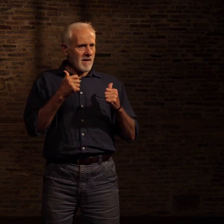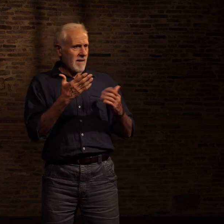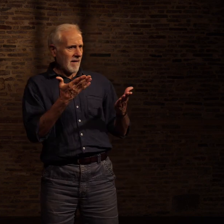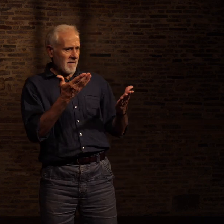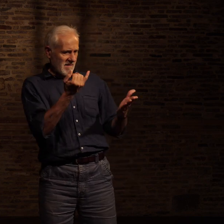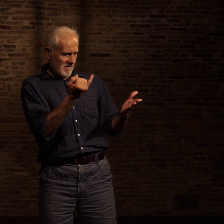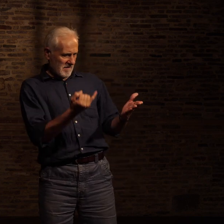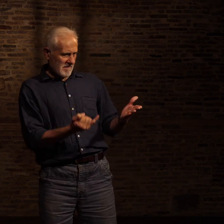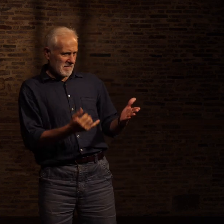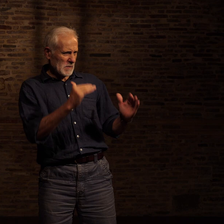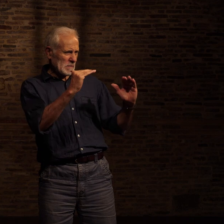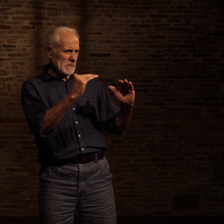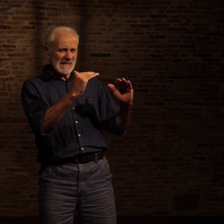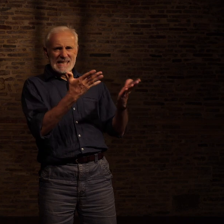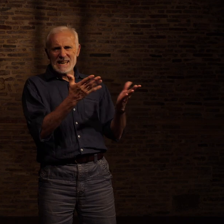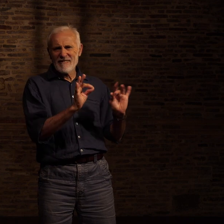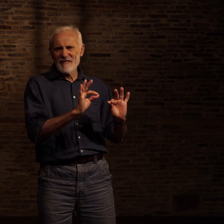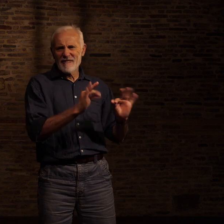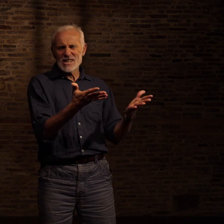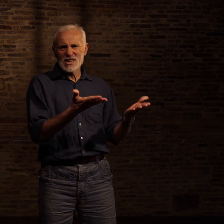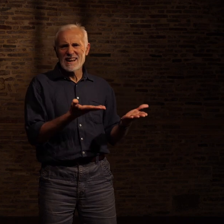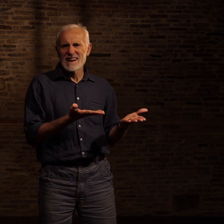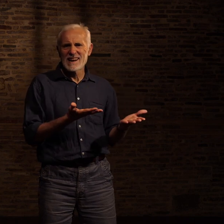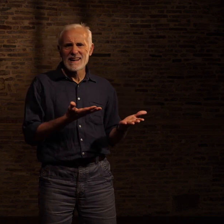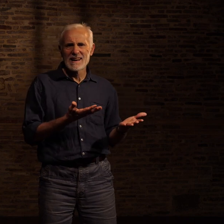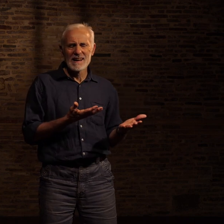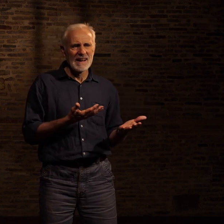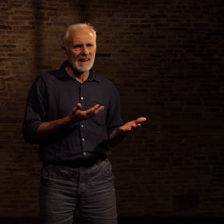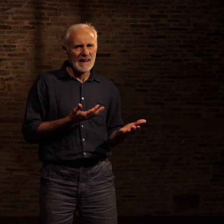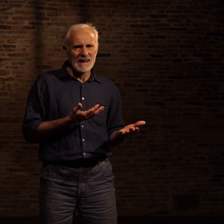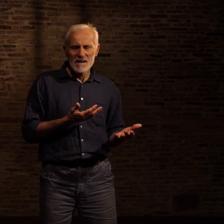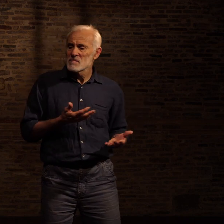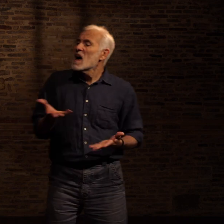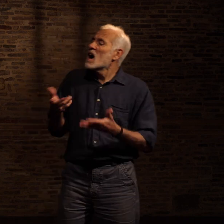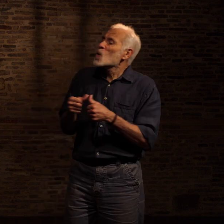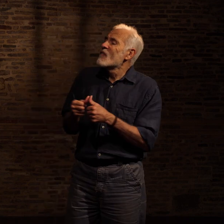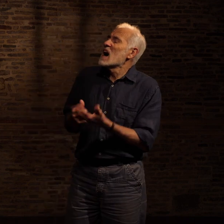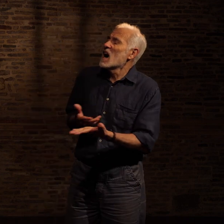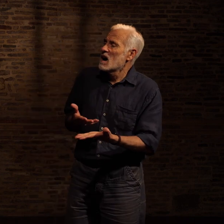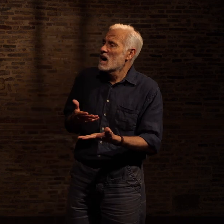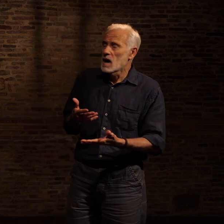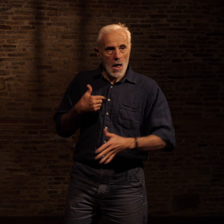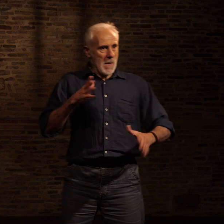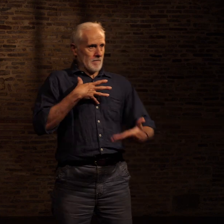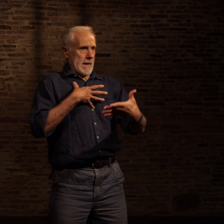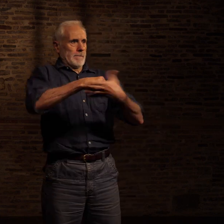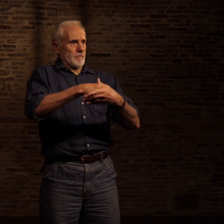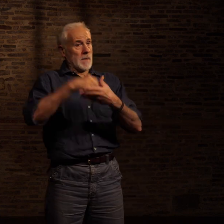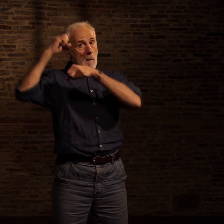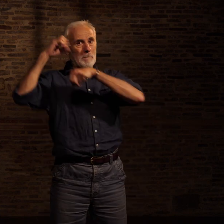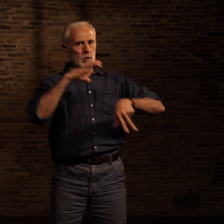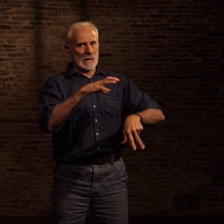depuis que j'avais grandi qu'est ce que tu comptes faire robin je vais m'engager chez les parachutistes